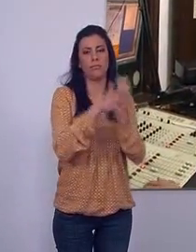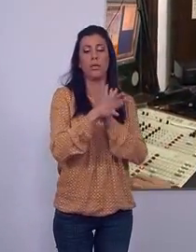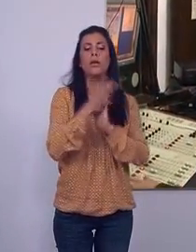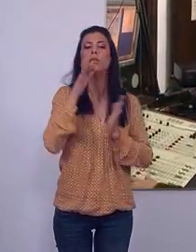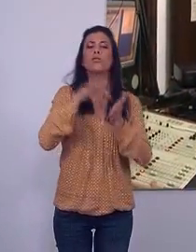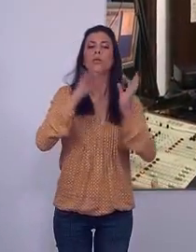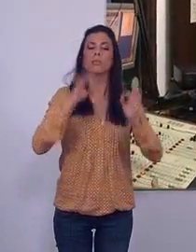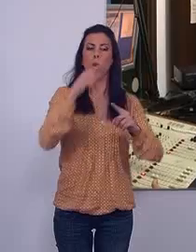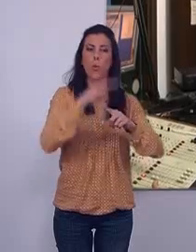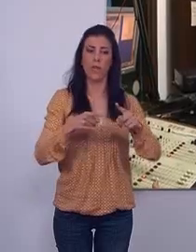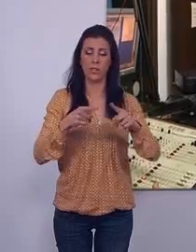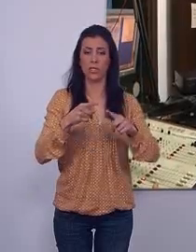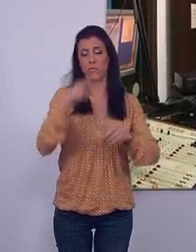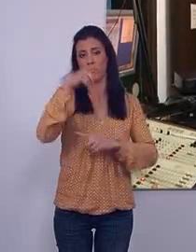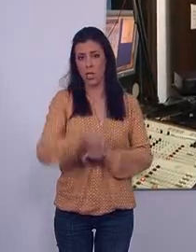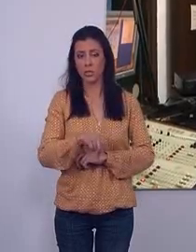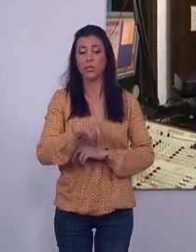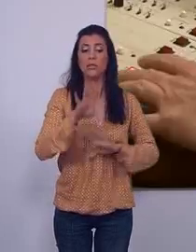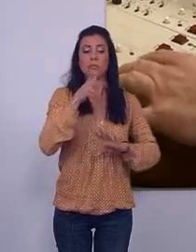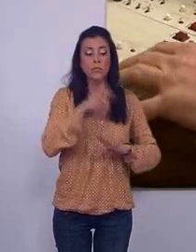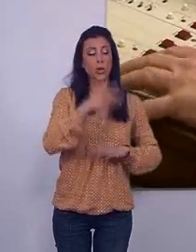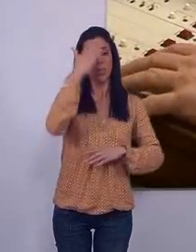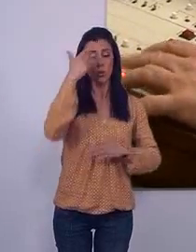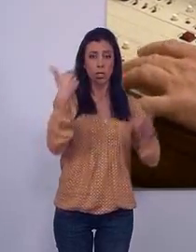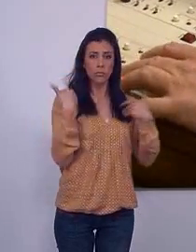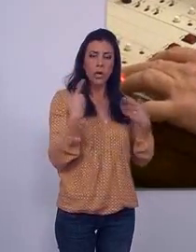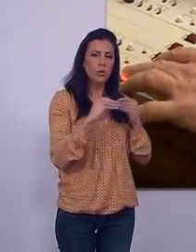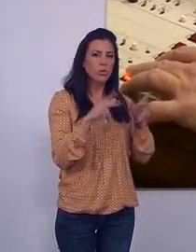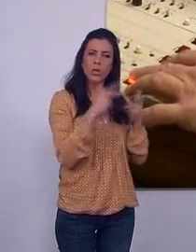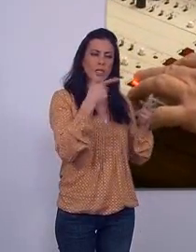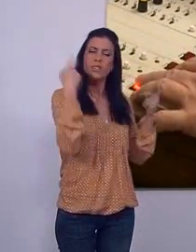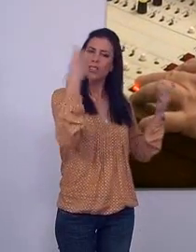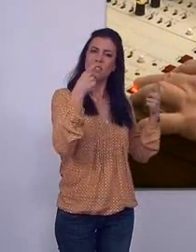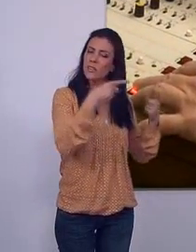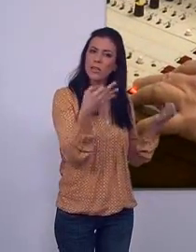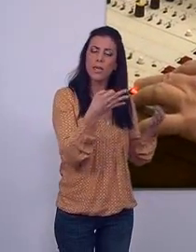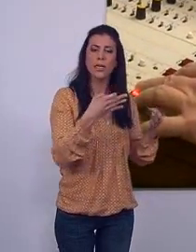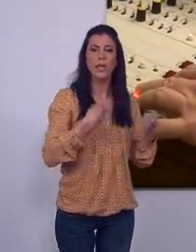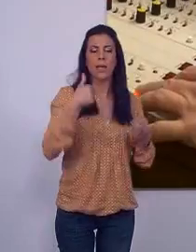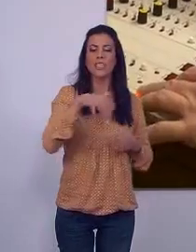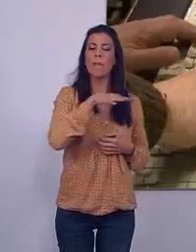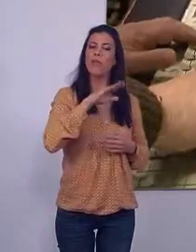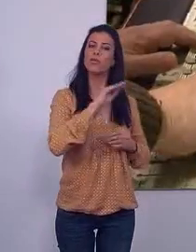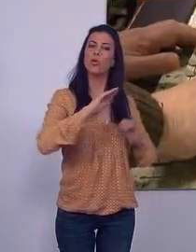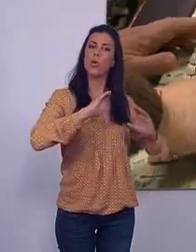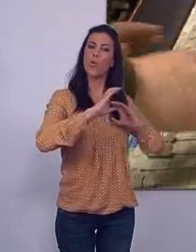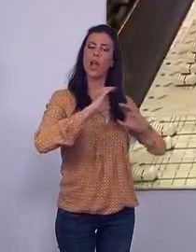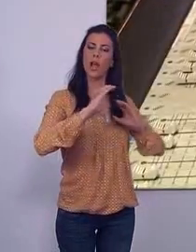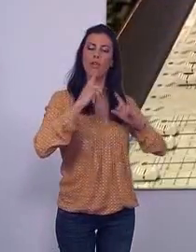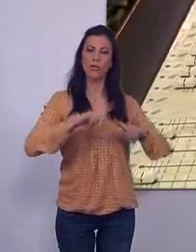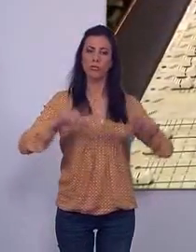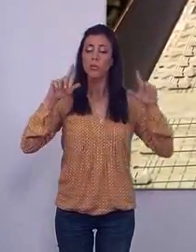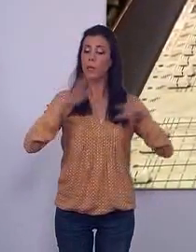la titular municipal de la materia ha indicado que esta iniciativa pretende proporcionar un espacio de comunicación